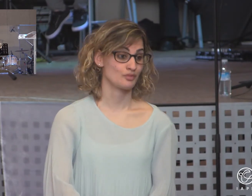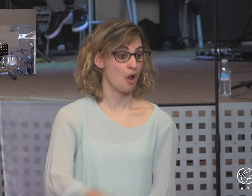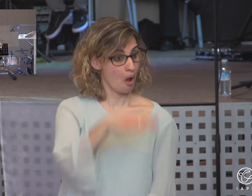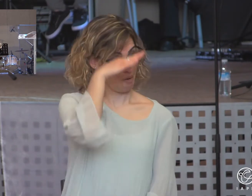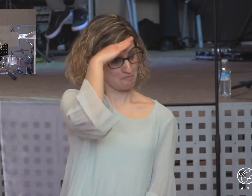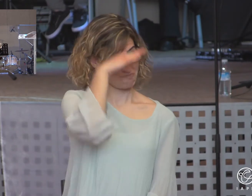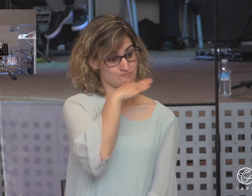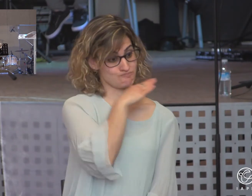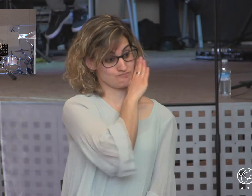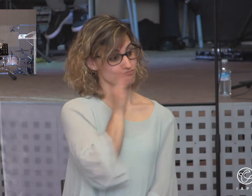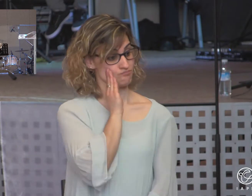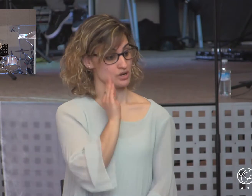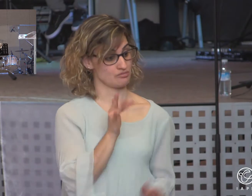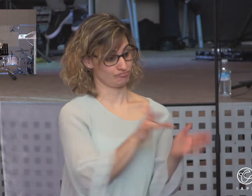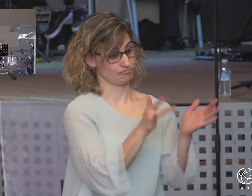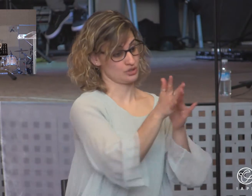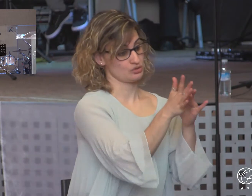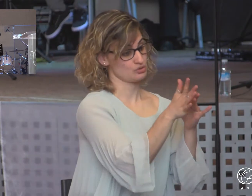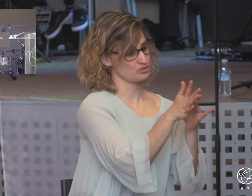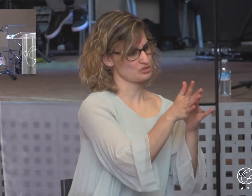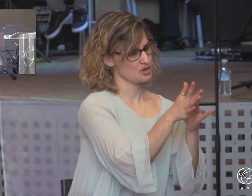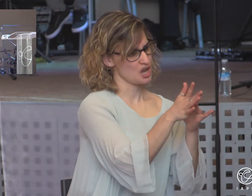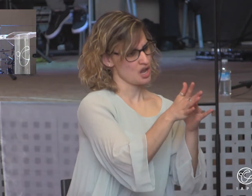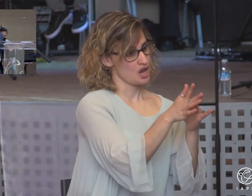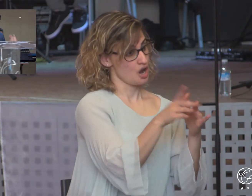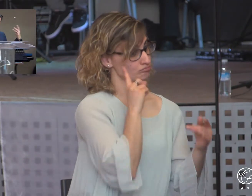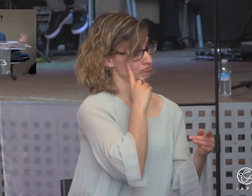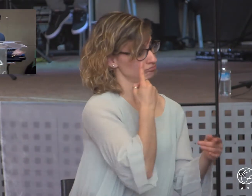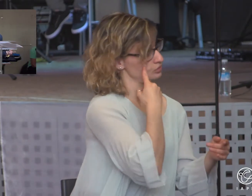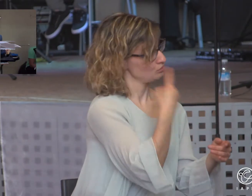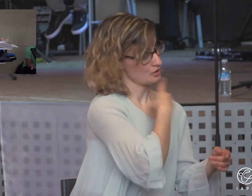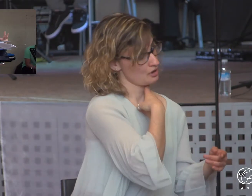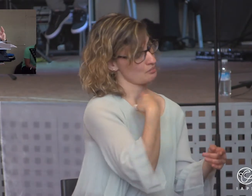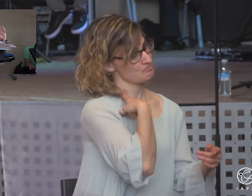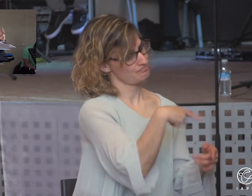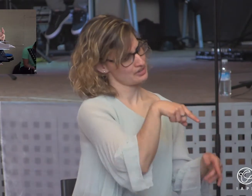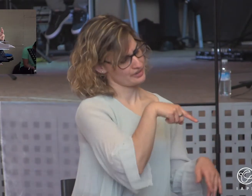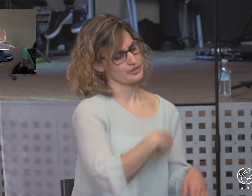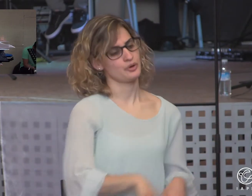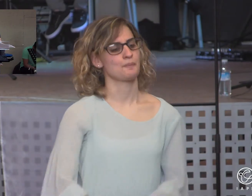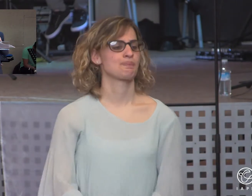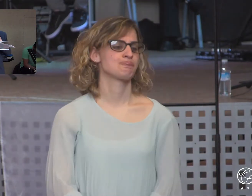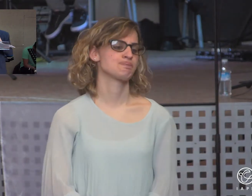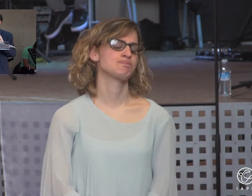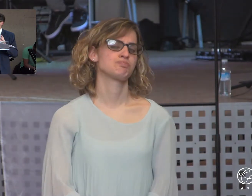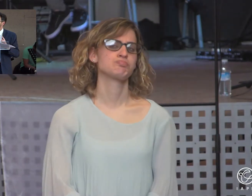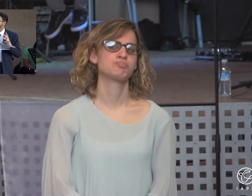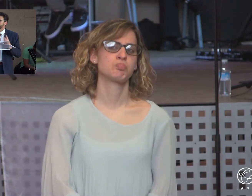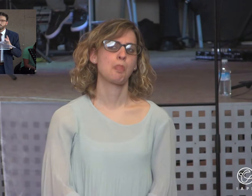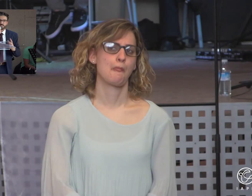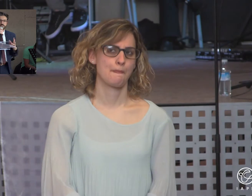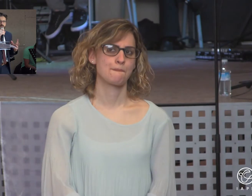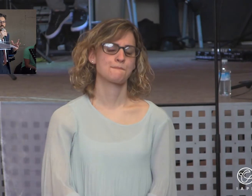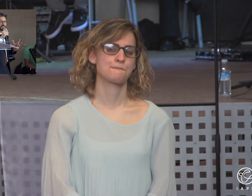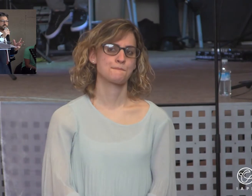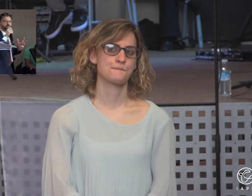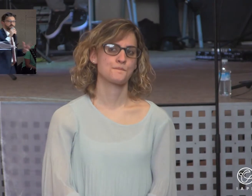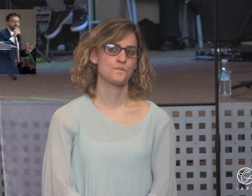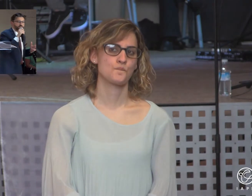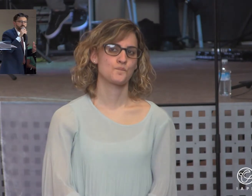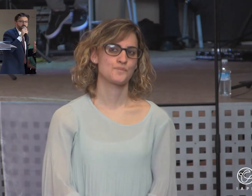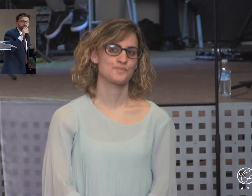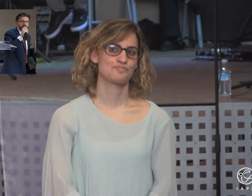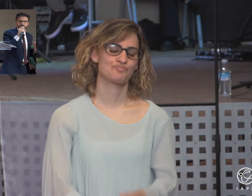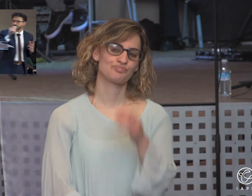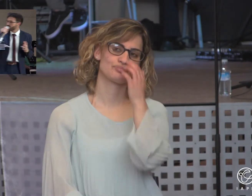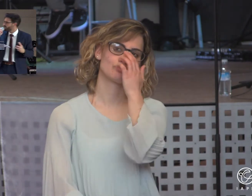allí, y Jesús se quedó allí. Eso sí, en la caravana iban, y en un momento dado yo me imagino que